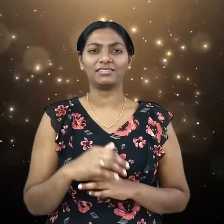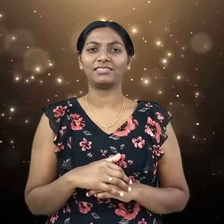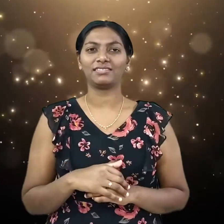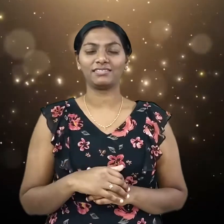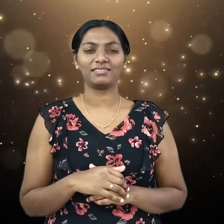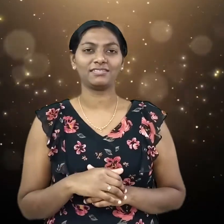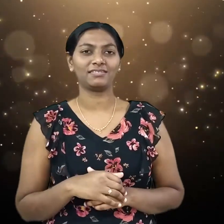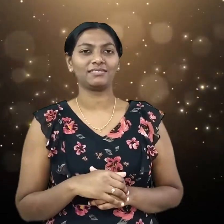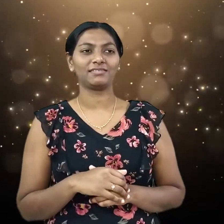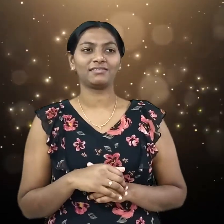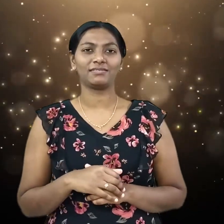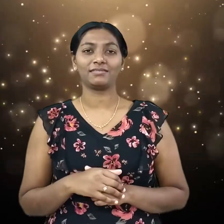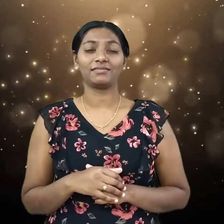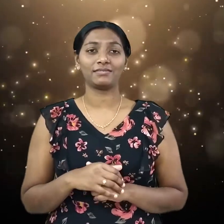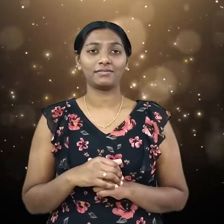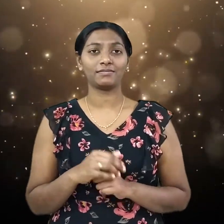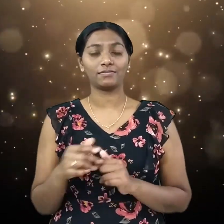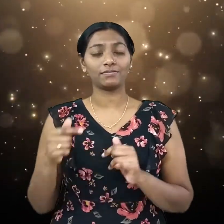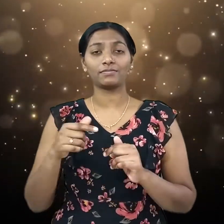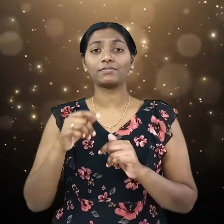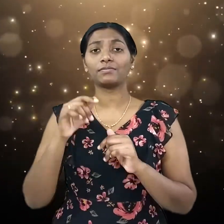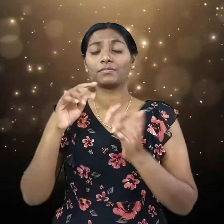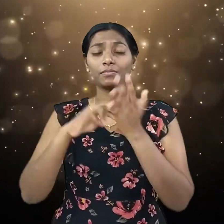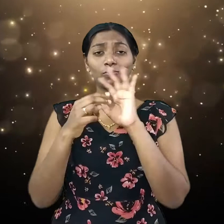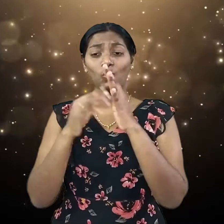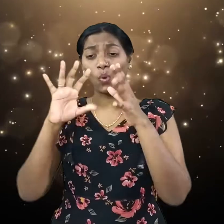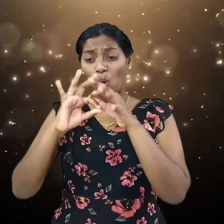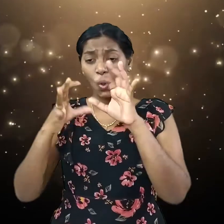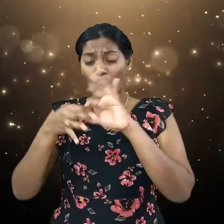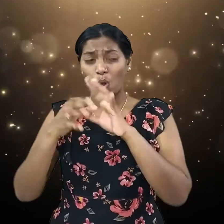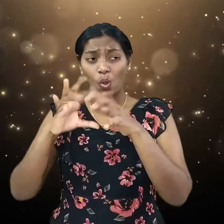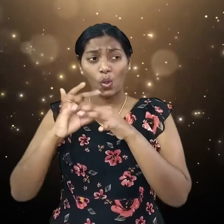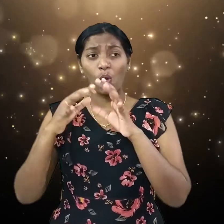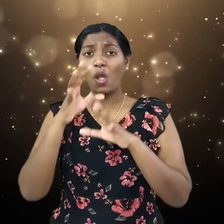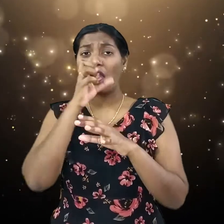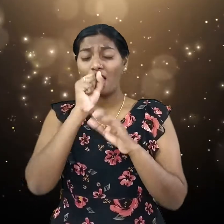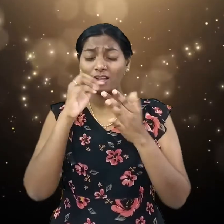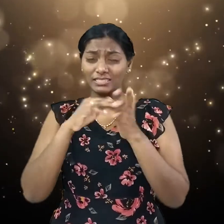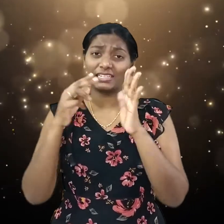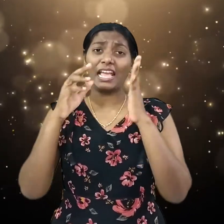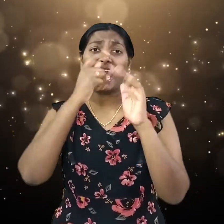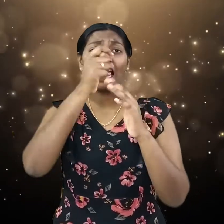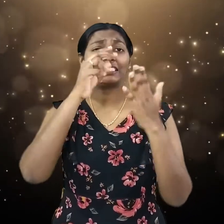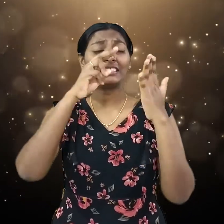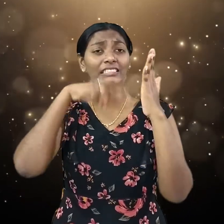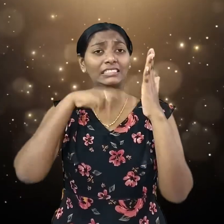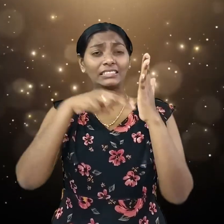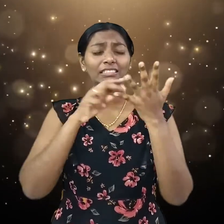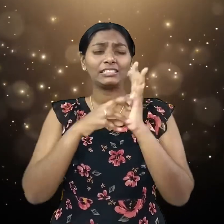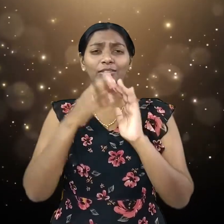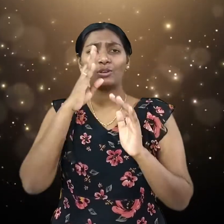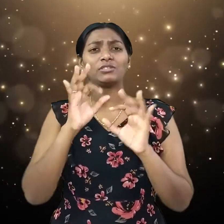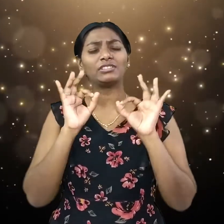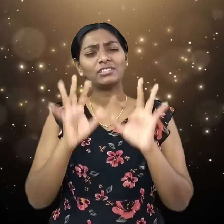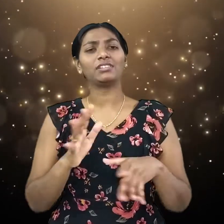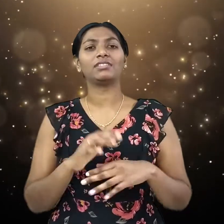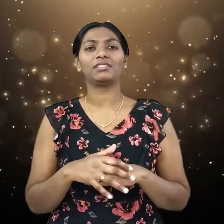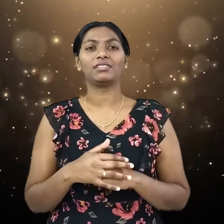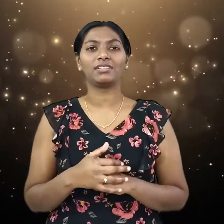बॉय बॉय बॉय, एंड टू मेक ऑल मैन सी व्हाट इज द फेलोशिप ऑफ द मिस्ट्री व्हिच फ्रॉम द बिगनिंग ऑफ द वर्ल्ड हैज बीन हिड